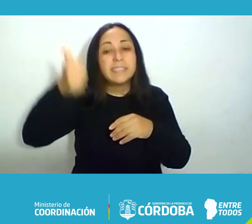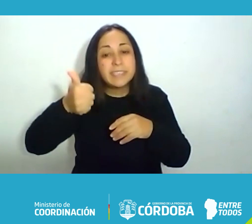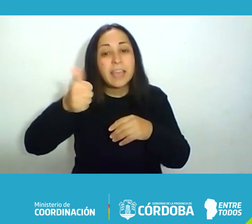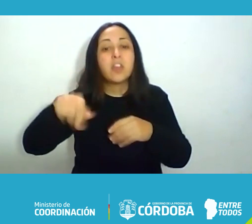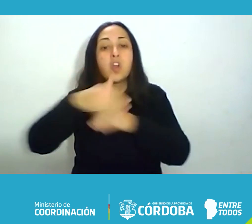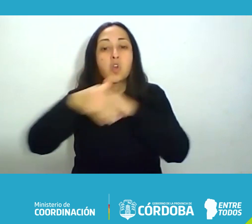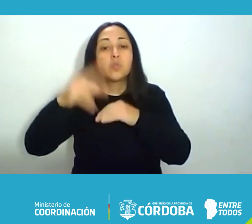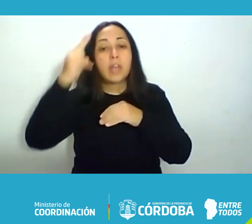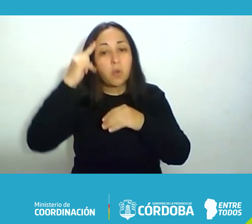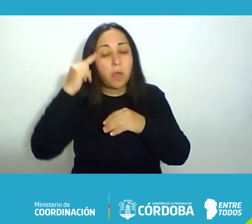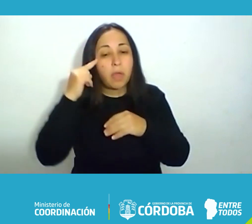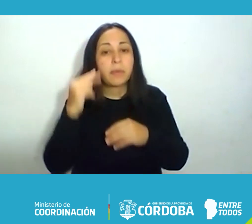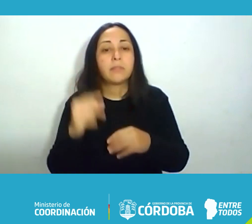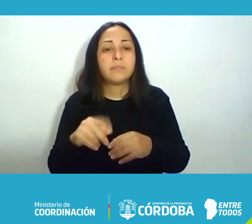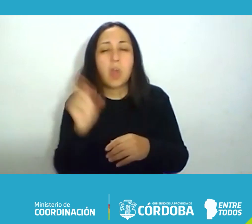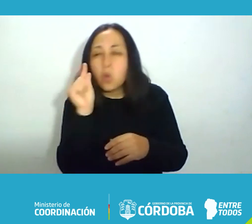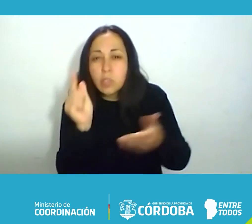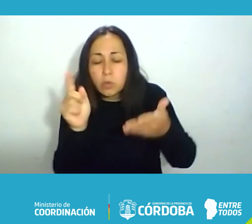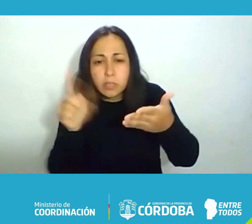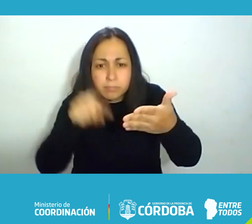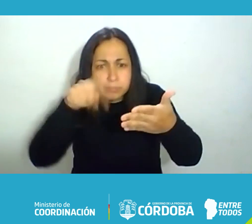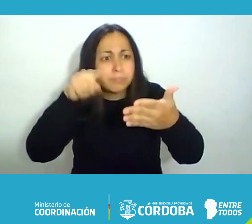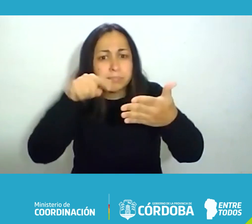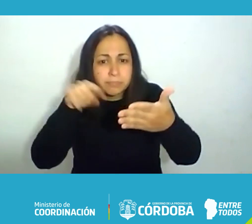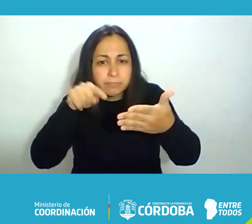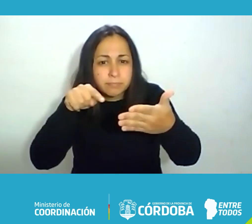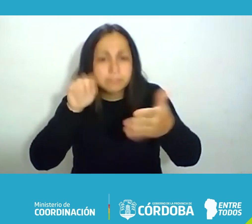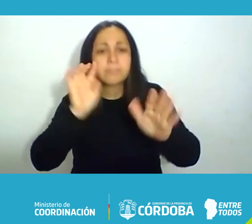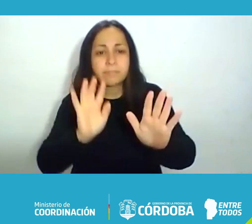Un segundo que se me corrió el texto.